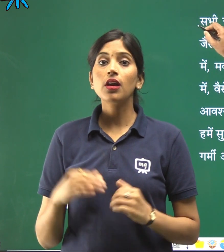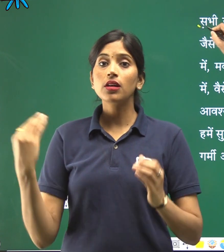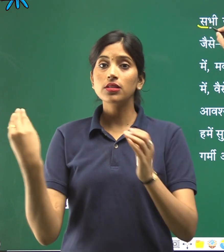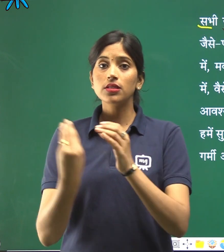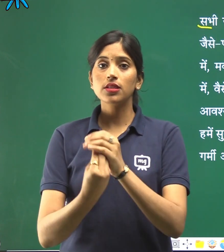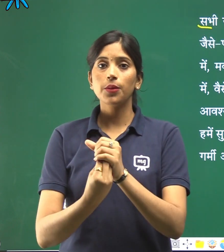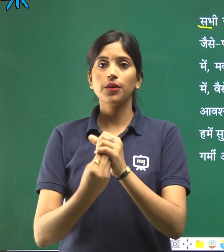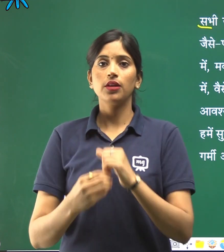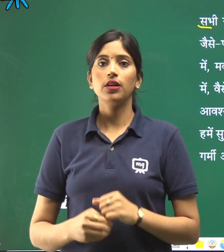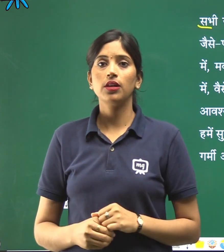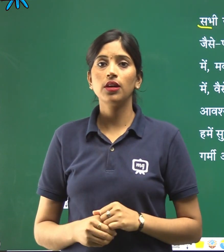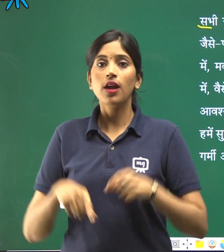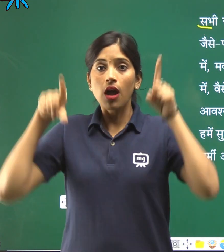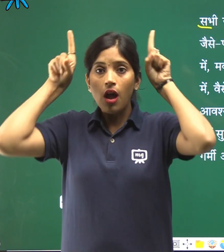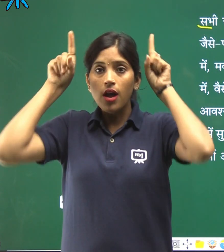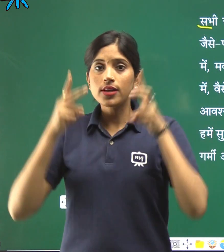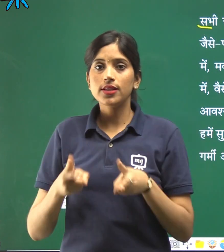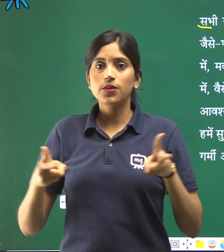सभी जीव जंतु